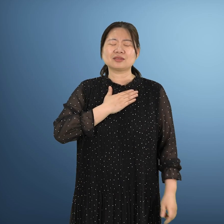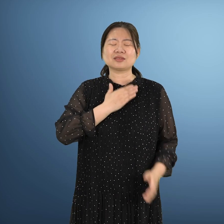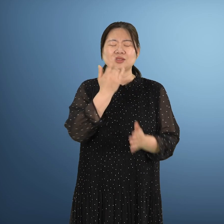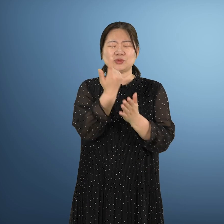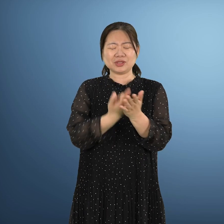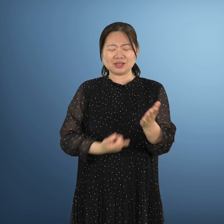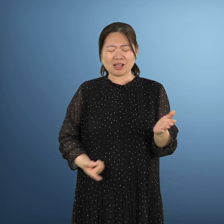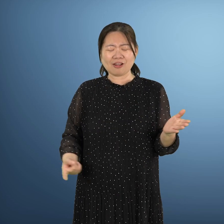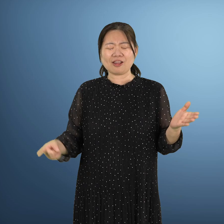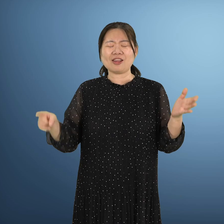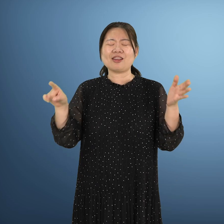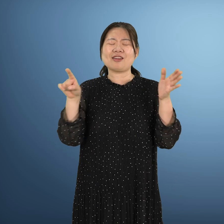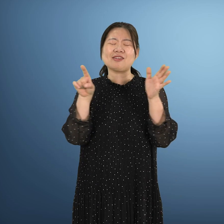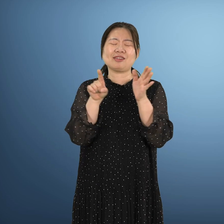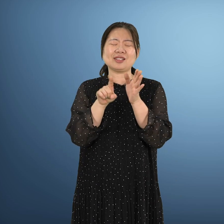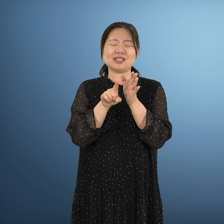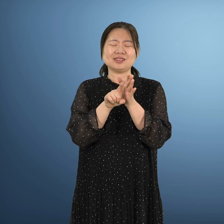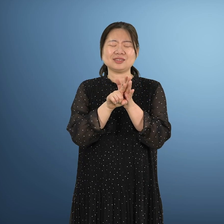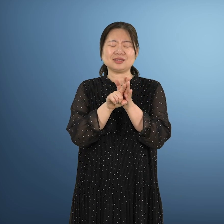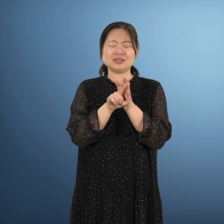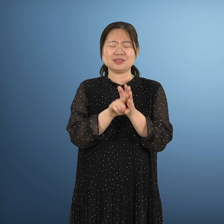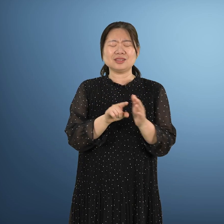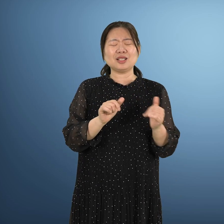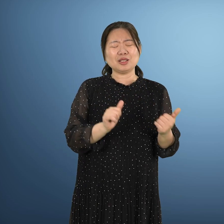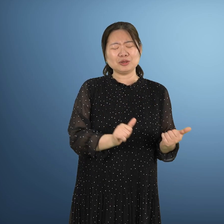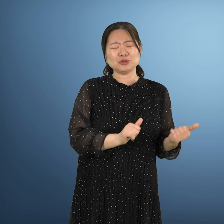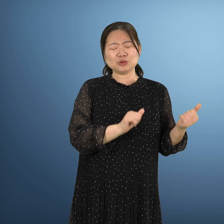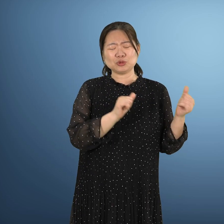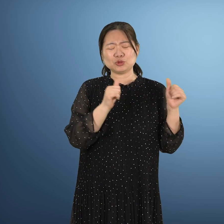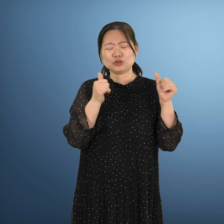나를 위해